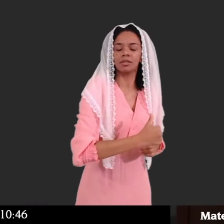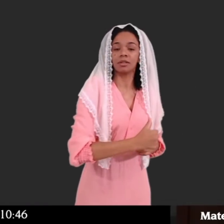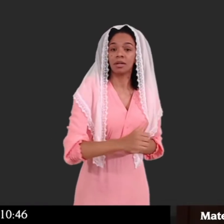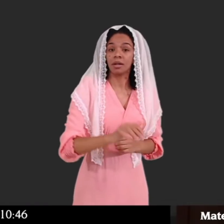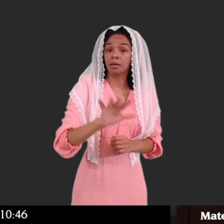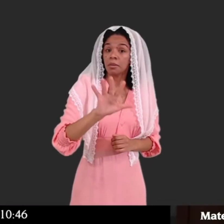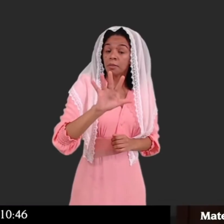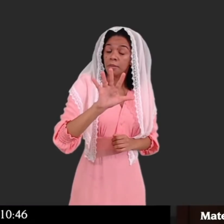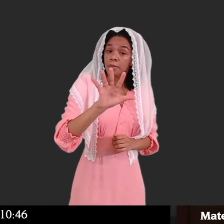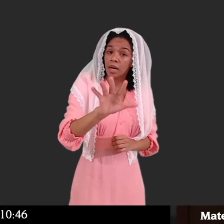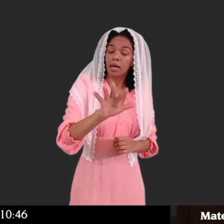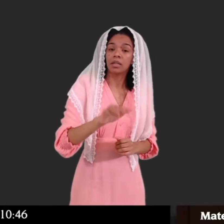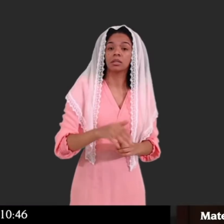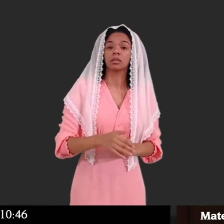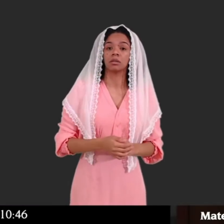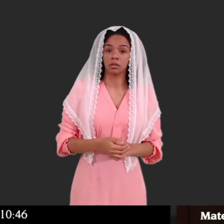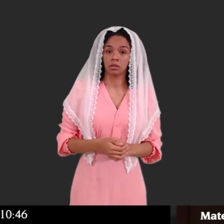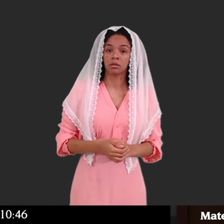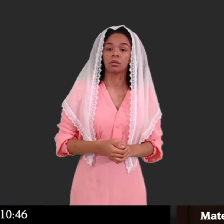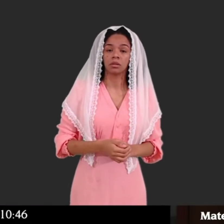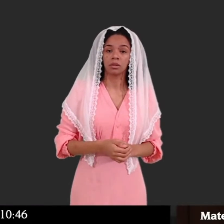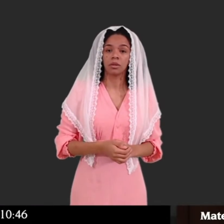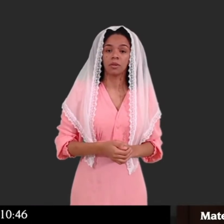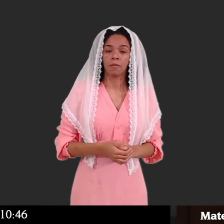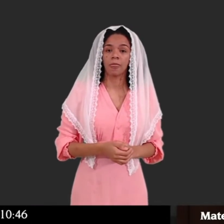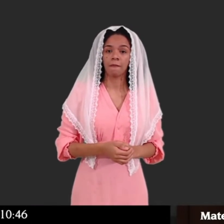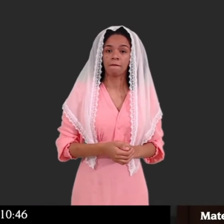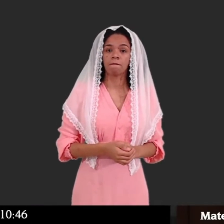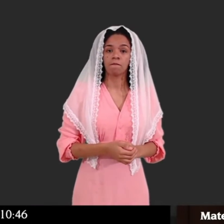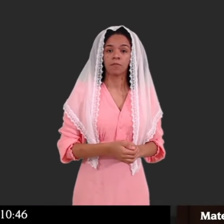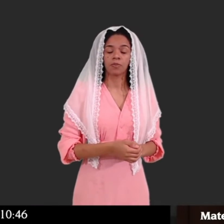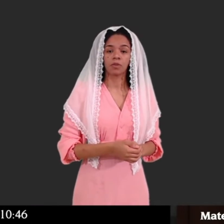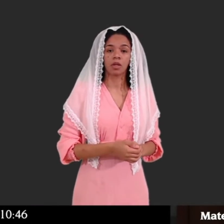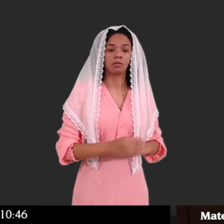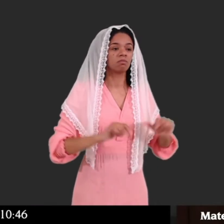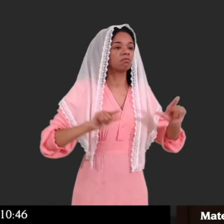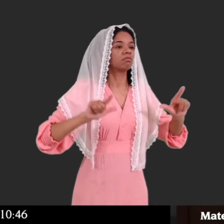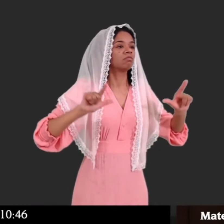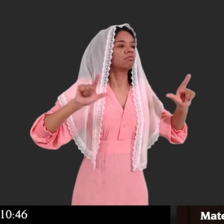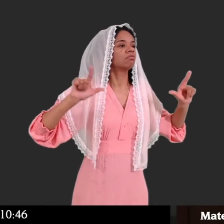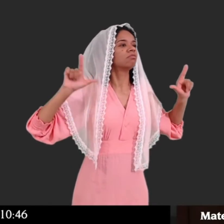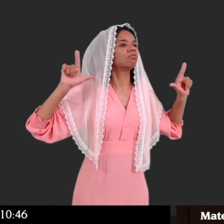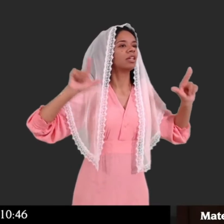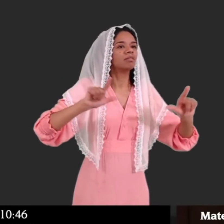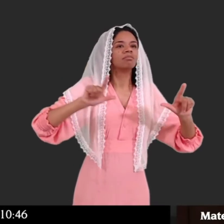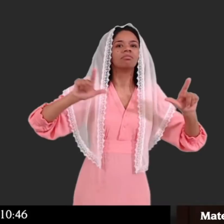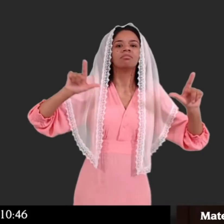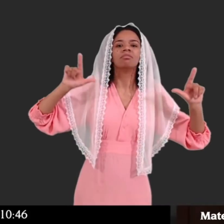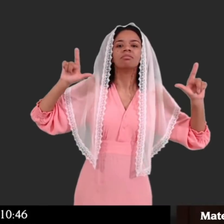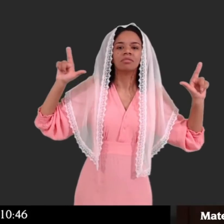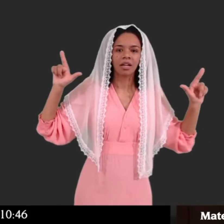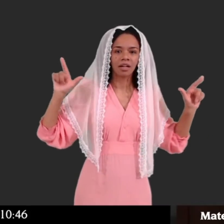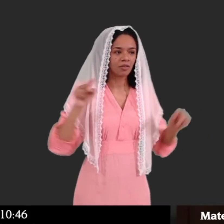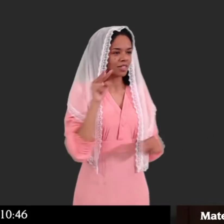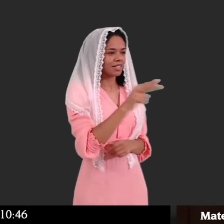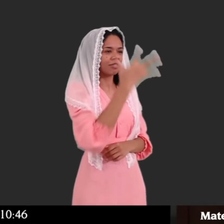para vocês, tem muita velhinha encurvada aí, tem muito velhinho mancando aí. Se você abrir o coração dele, você vai achar a